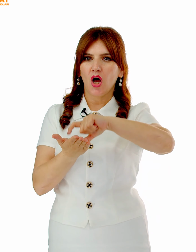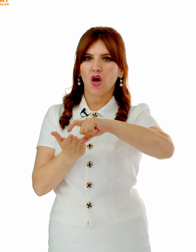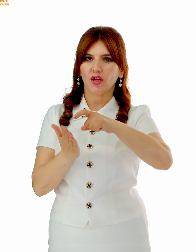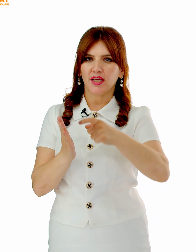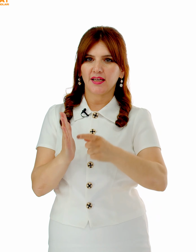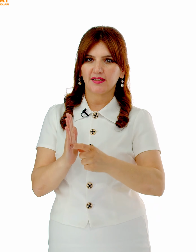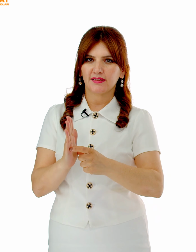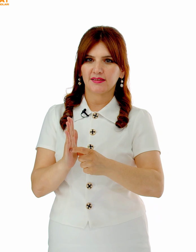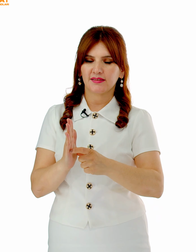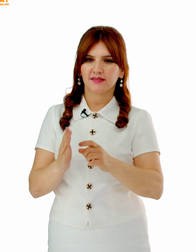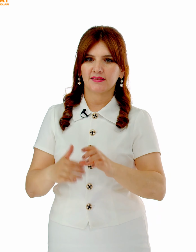xona.